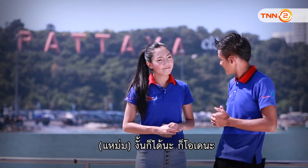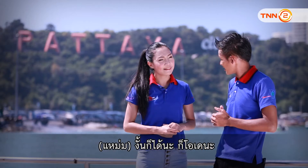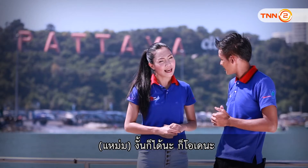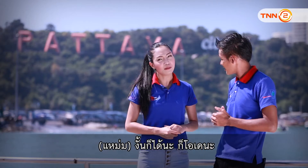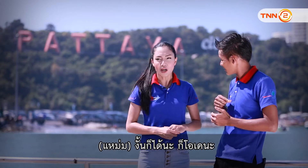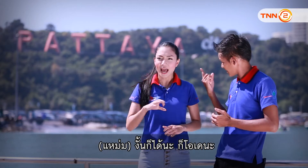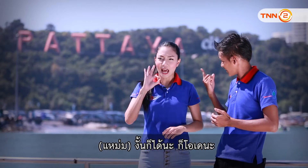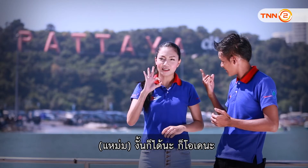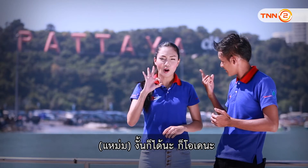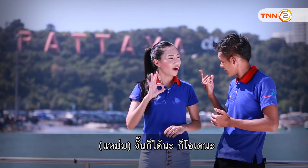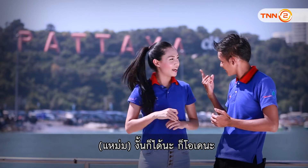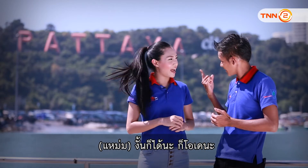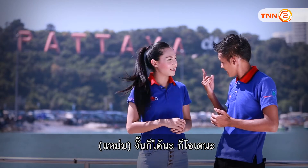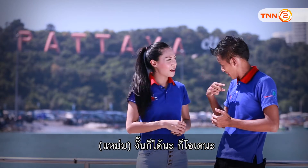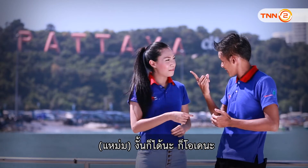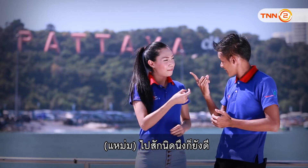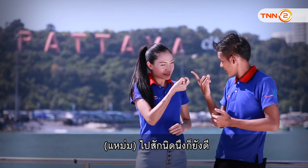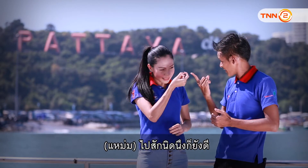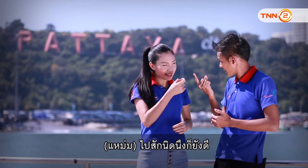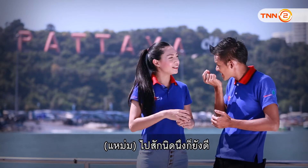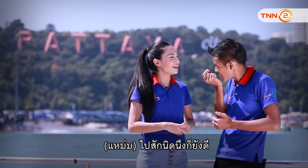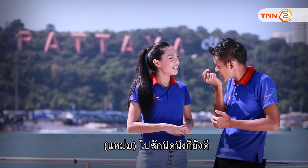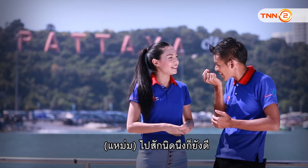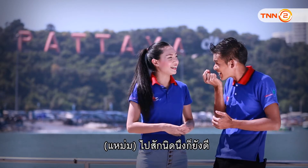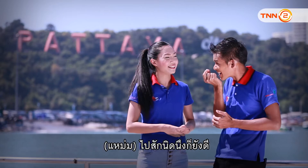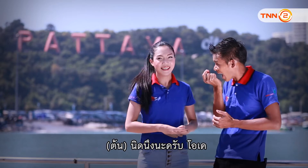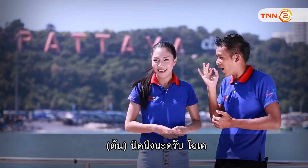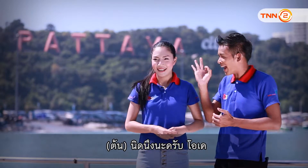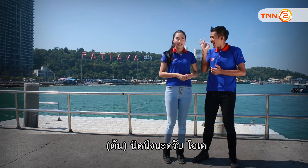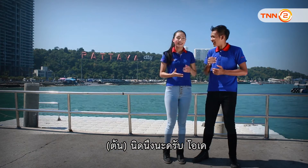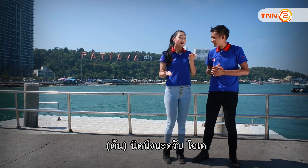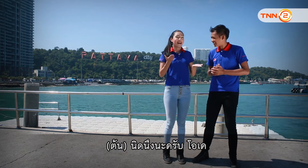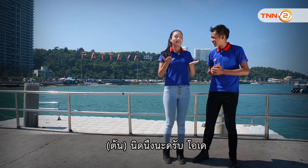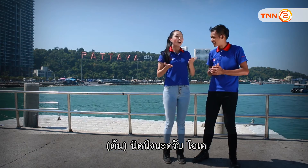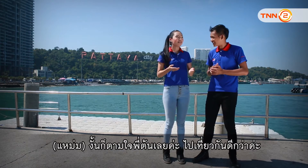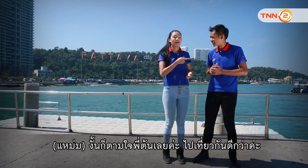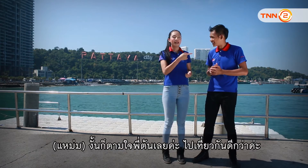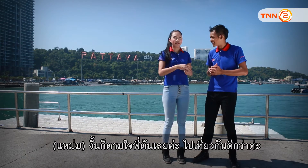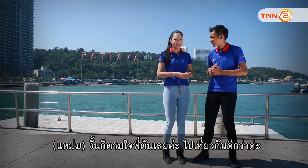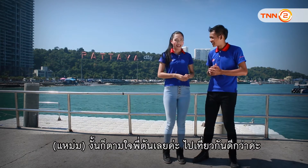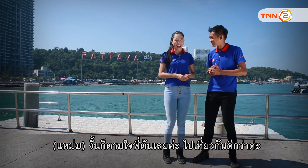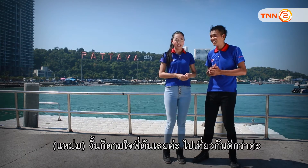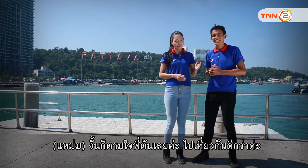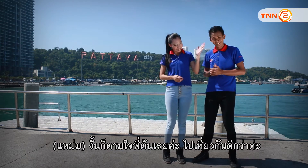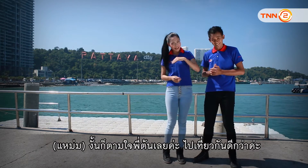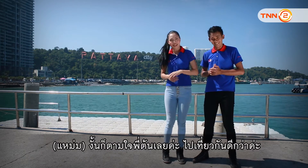งั้นก็ได้นะก็โอเคนะไปสักนิดนึงก็ยังดี นิดนึงนะครับ งั้นก็ตามใจพี่ต้นเลยค่ะไปเที่ยวกันดีกว่